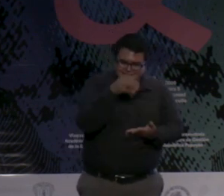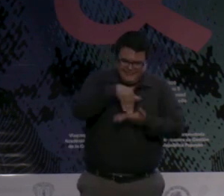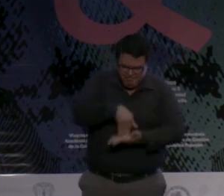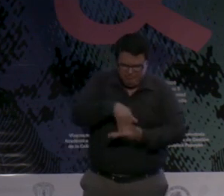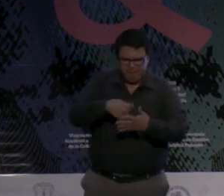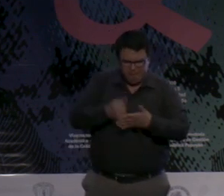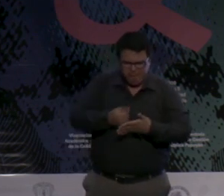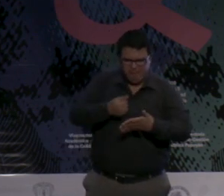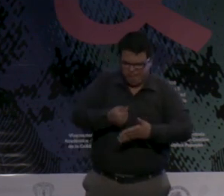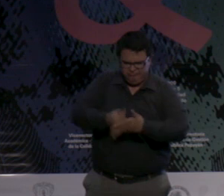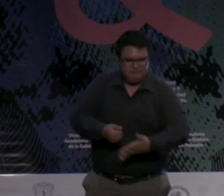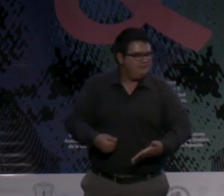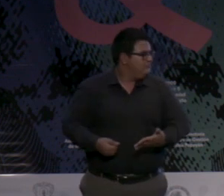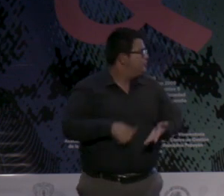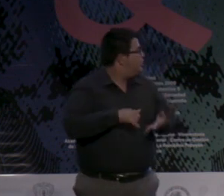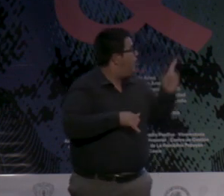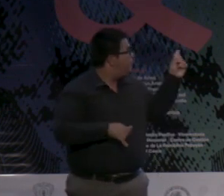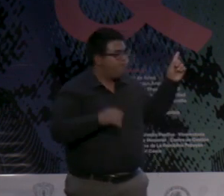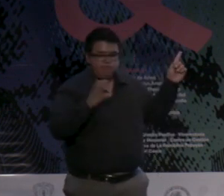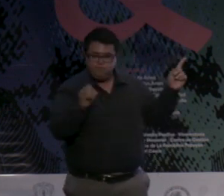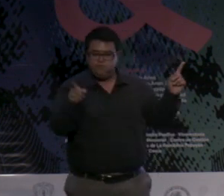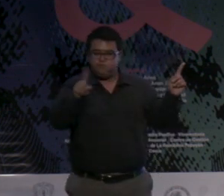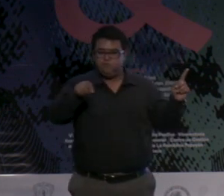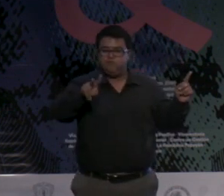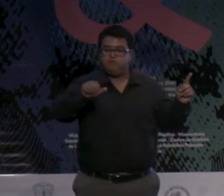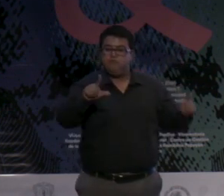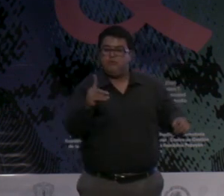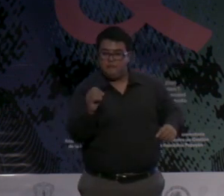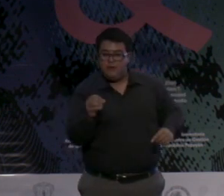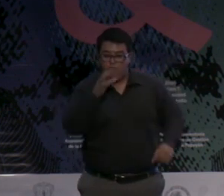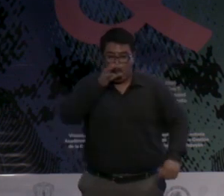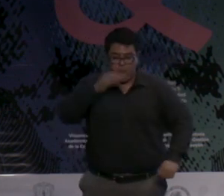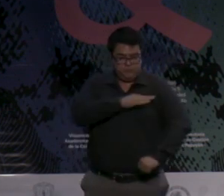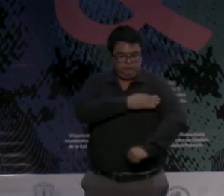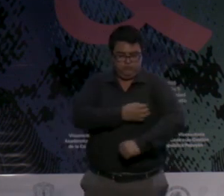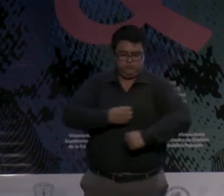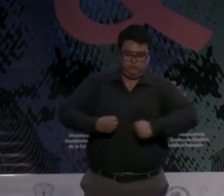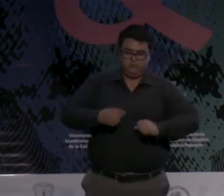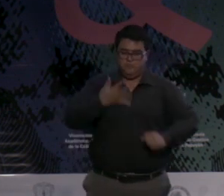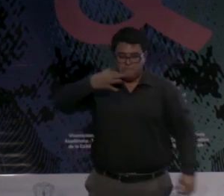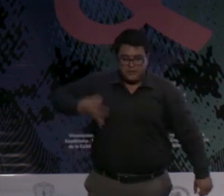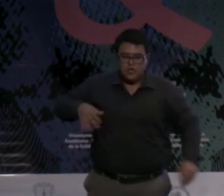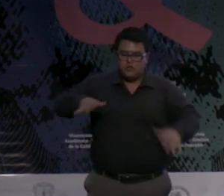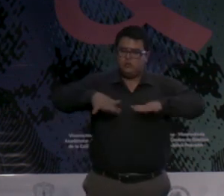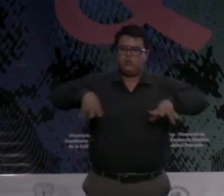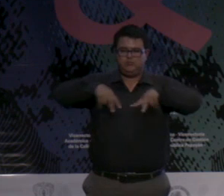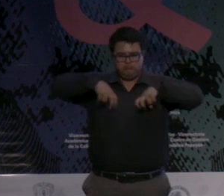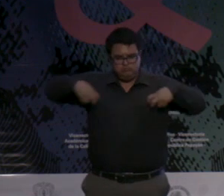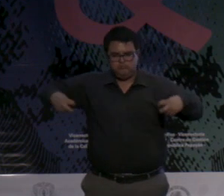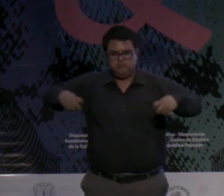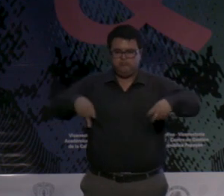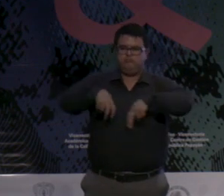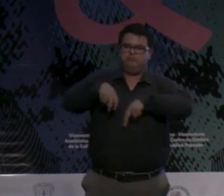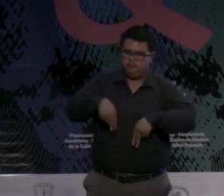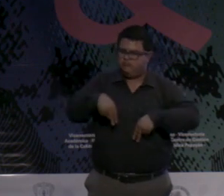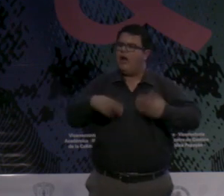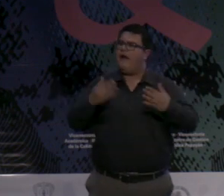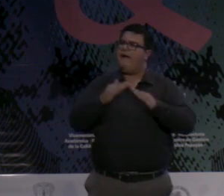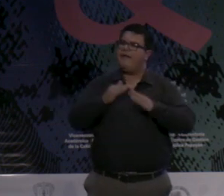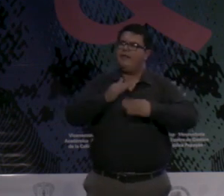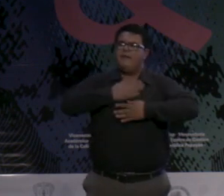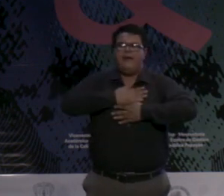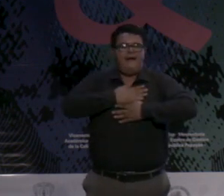En ese documental aparece, el documental se llama Dulce Resistencia, si ustedes lo quieren ver está en Vimeo. Es abierto y fue hecho